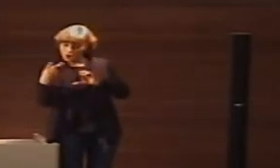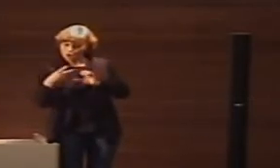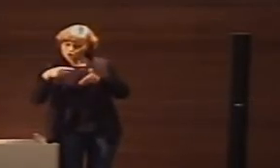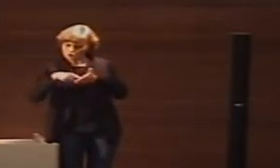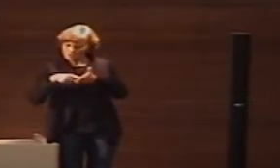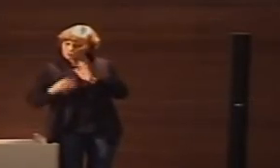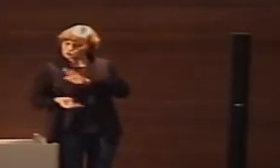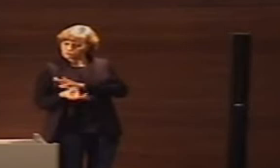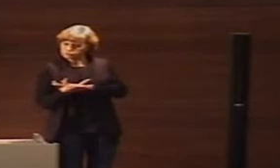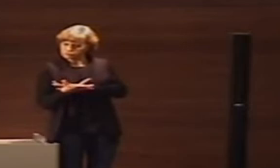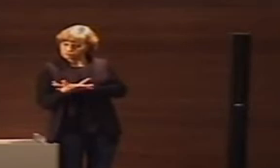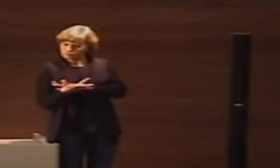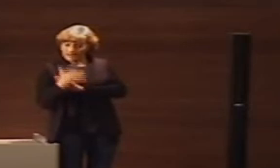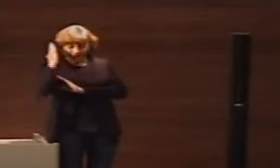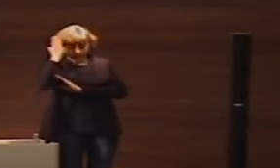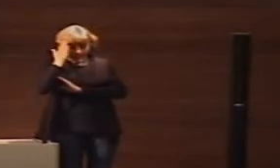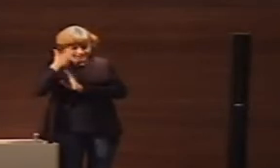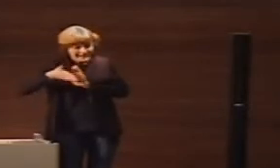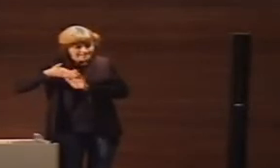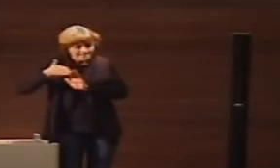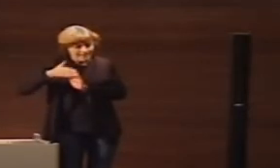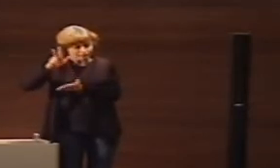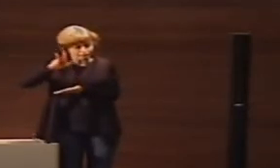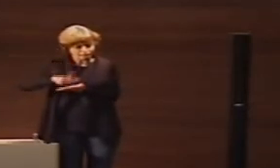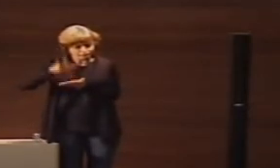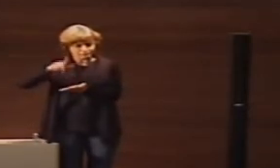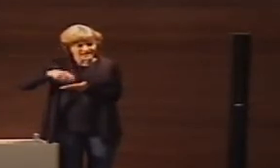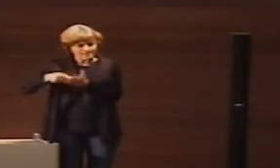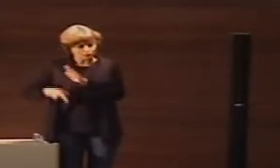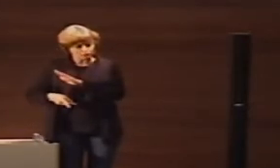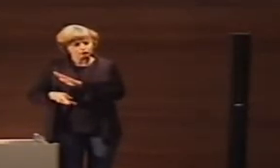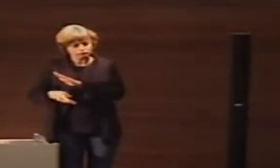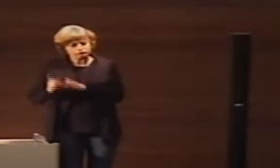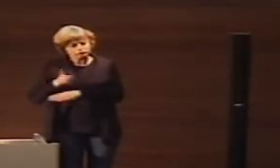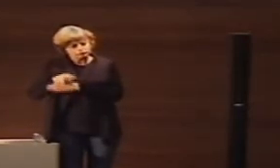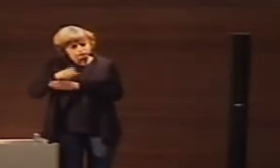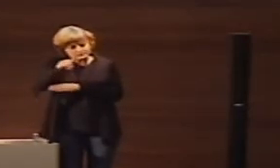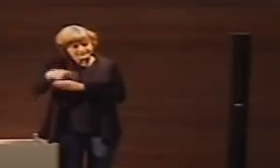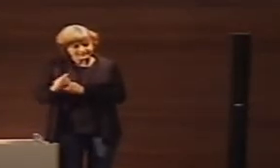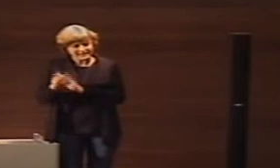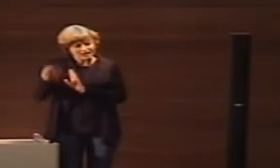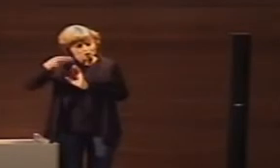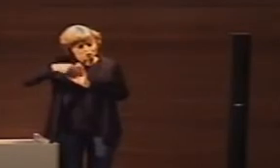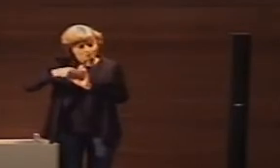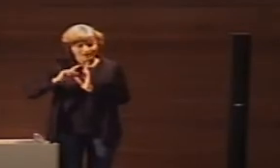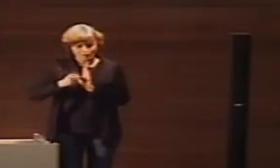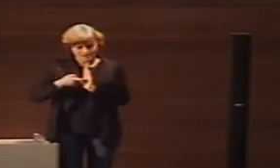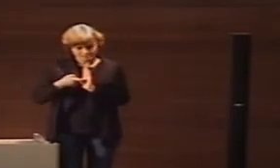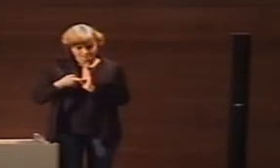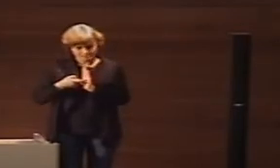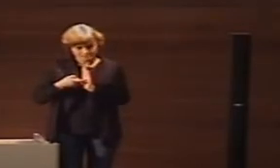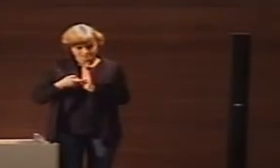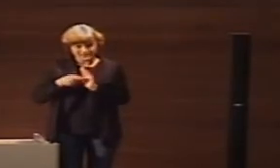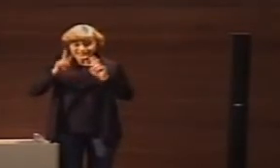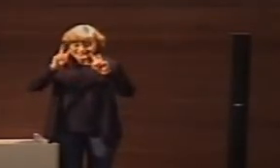y en Navarra está en fase de aprobación, está en el proyecto de ley ya de residuos incorporado. Y por lo que se refiere a